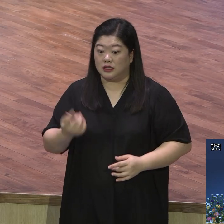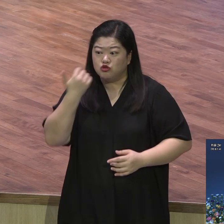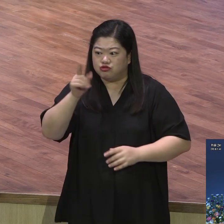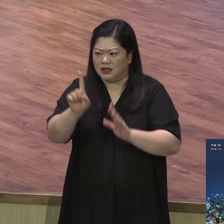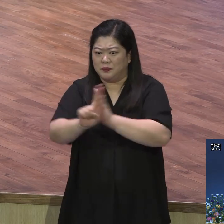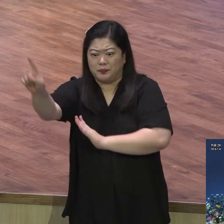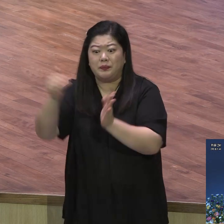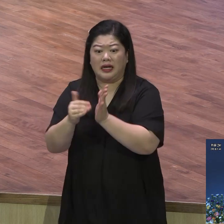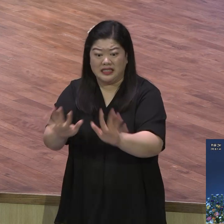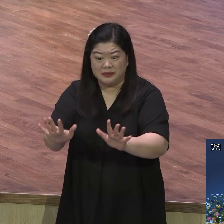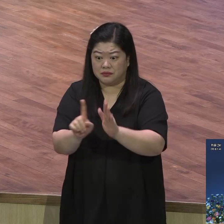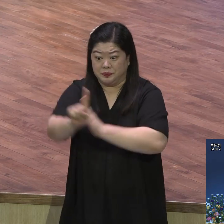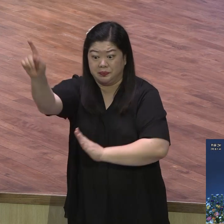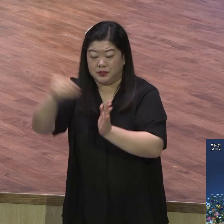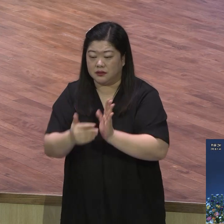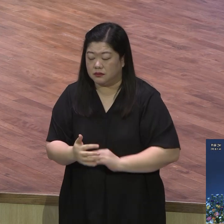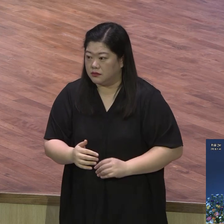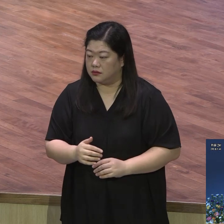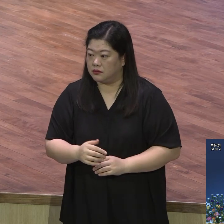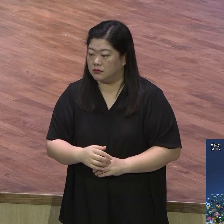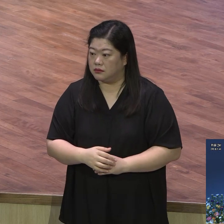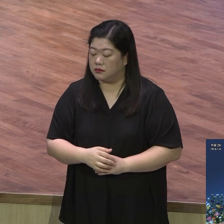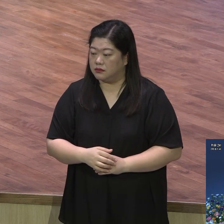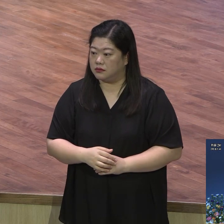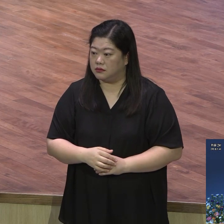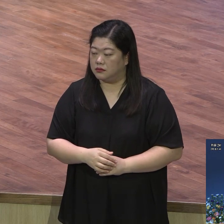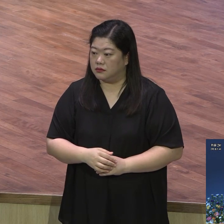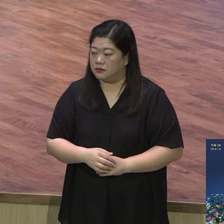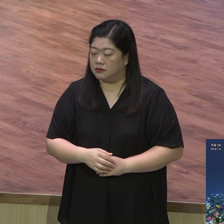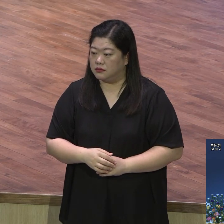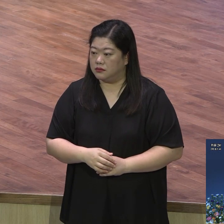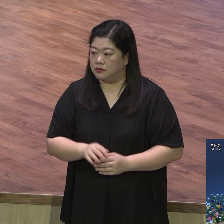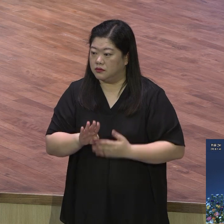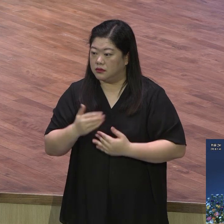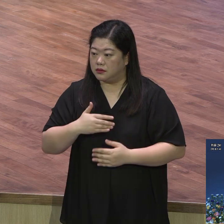예배 드리다가 이렇게 역사도 사다닙니다.